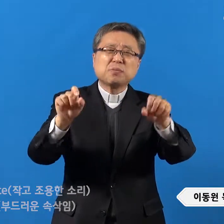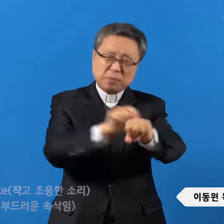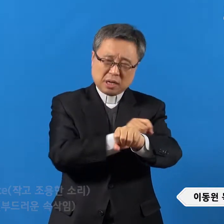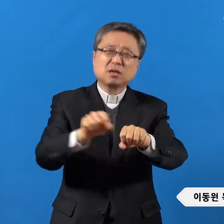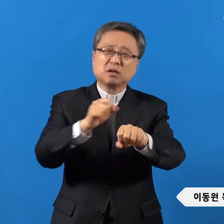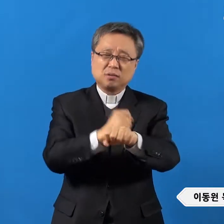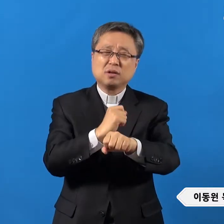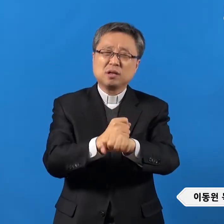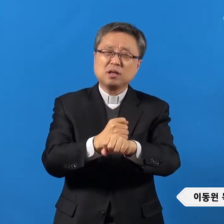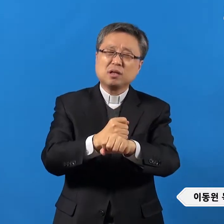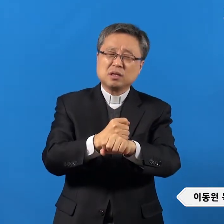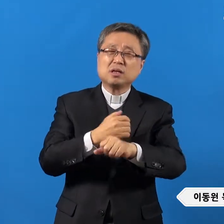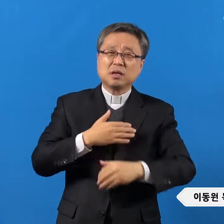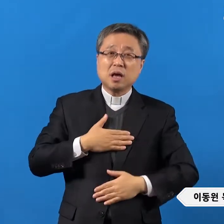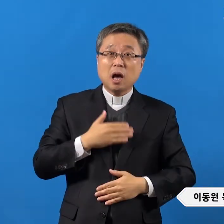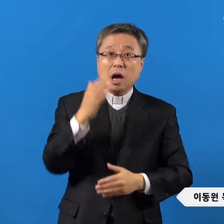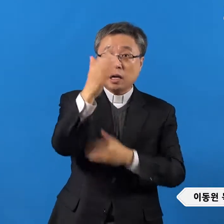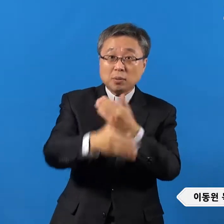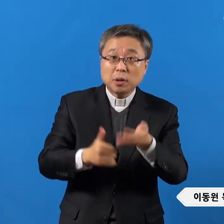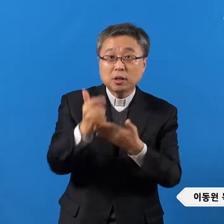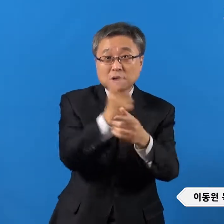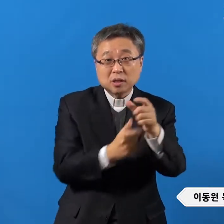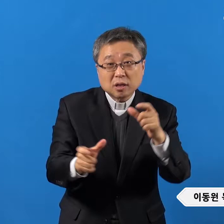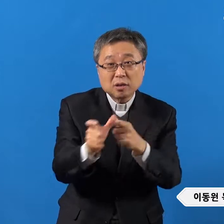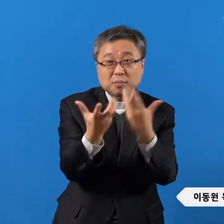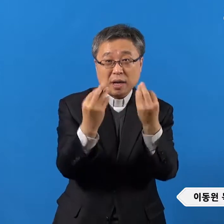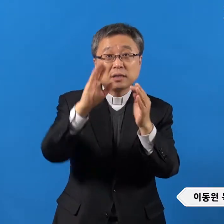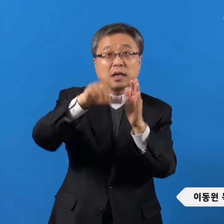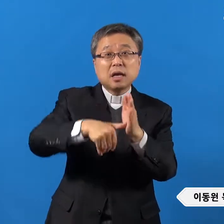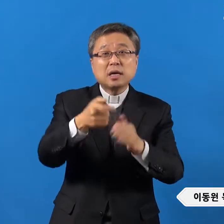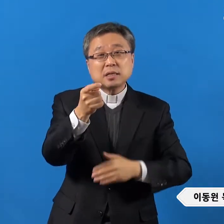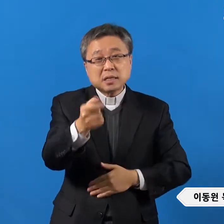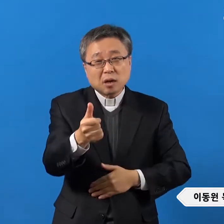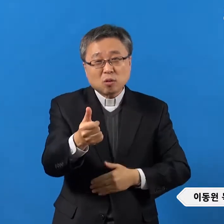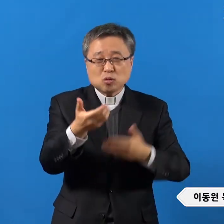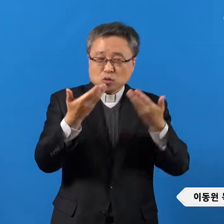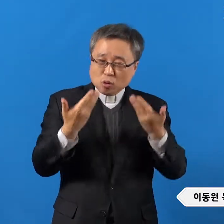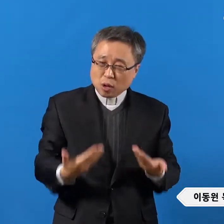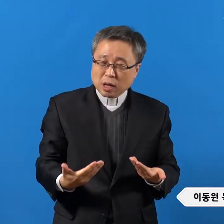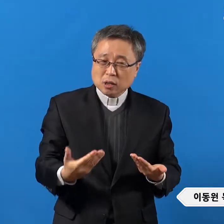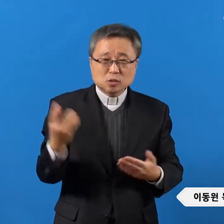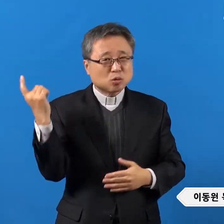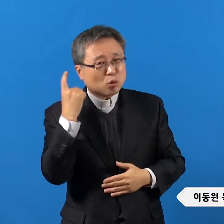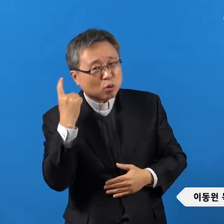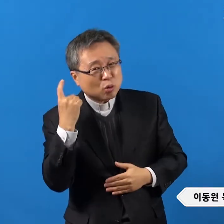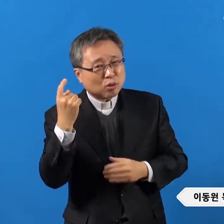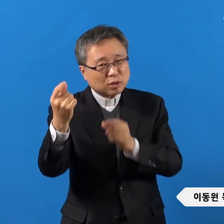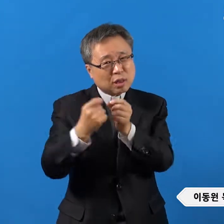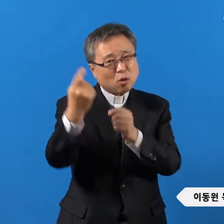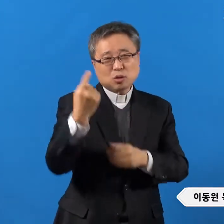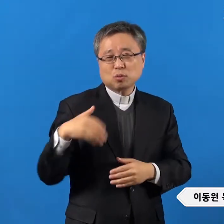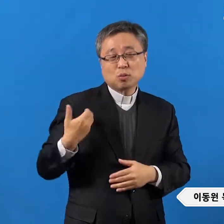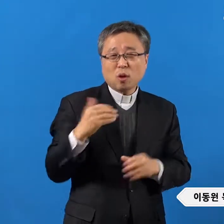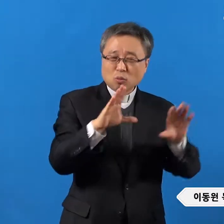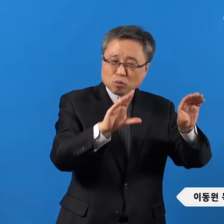하나님은 아마도 더 많은 경우에 작고 조용한 소리로 내게 다가오실지 모릅니다. 부드러운 속삭임으로